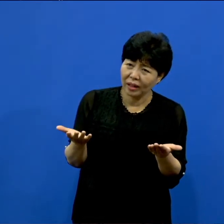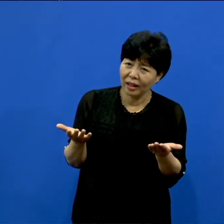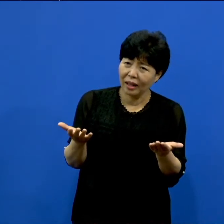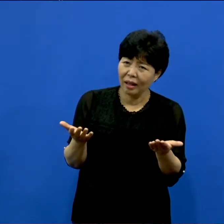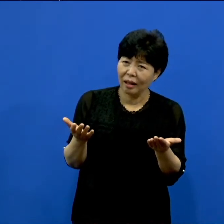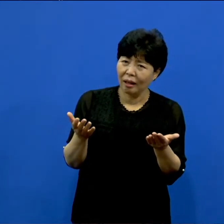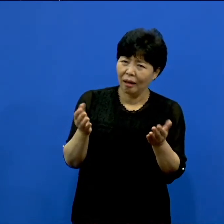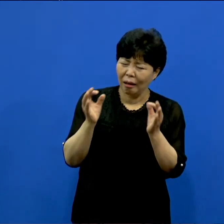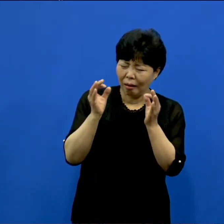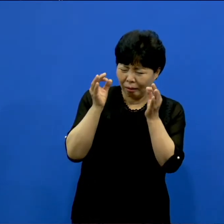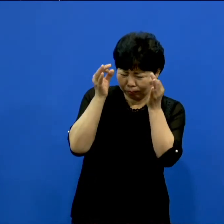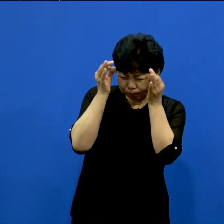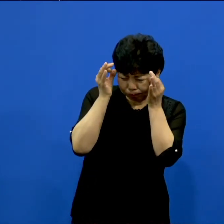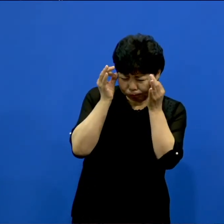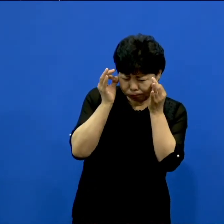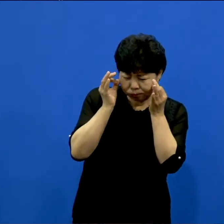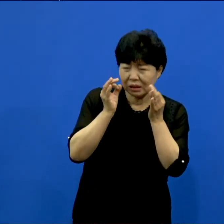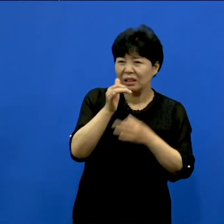돼요.